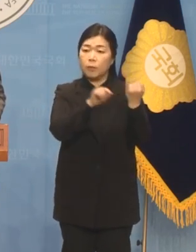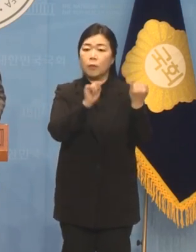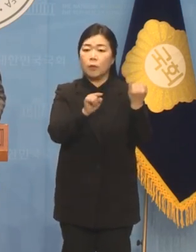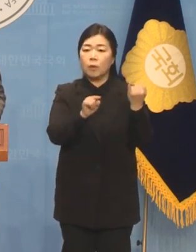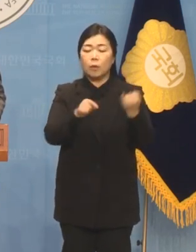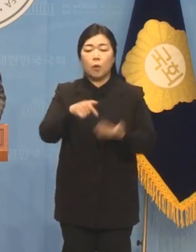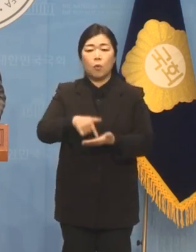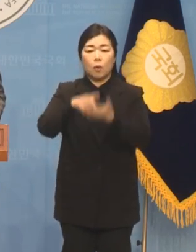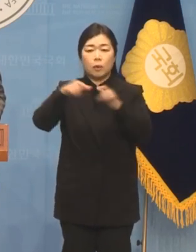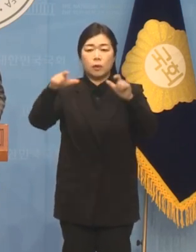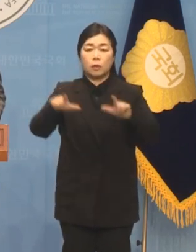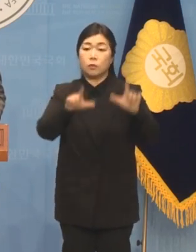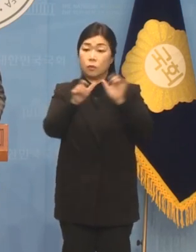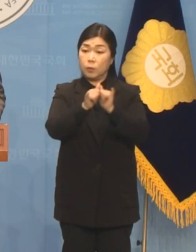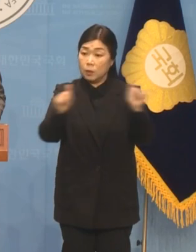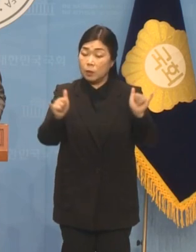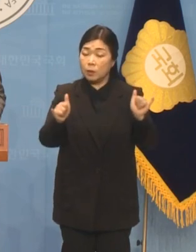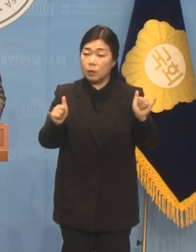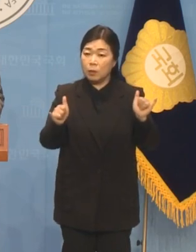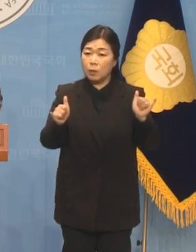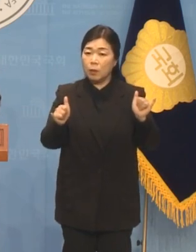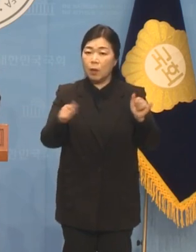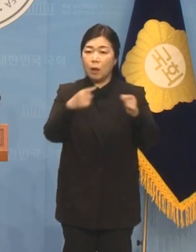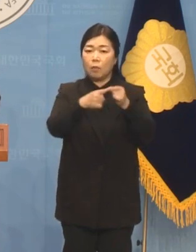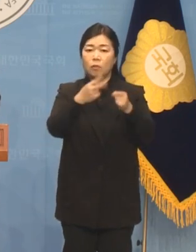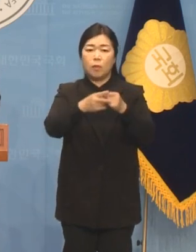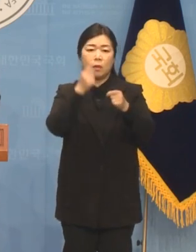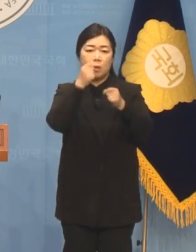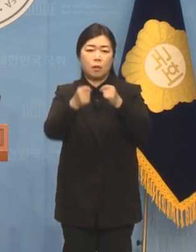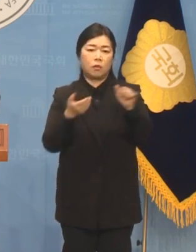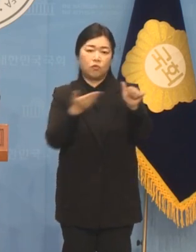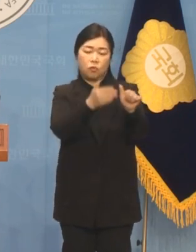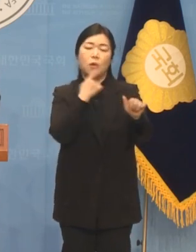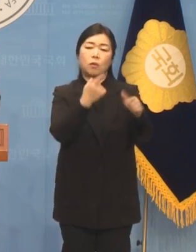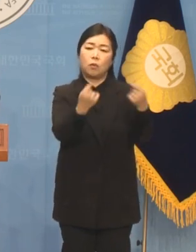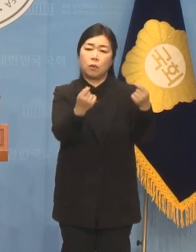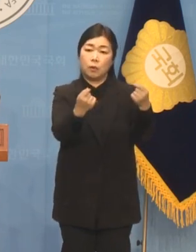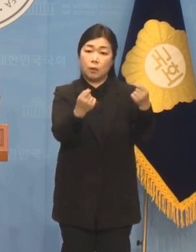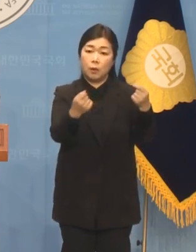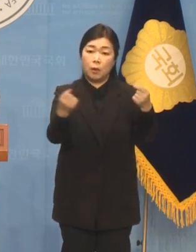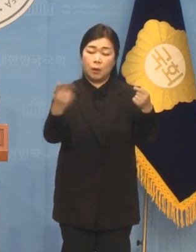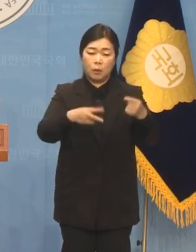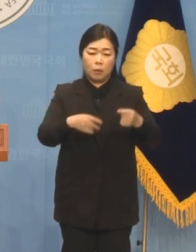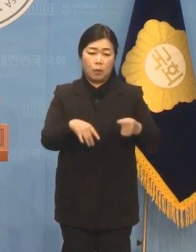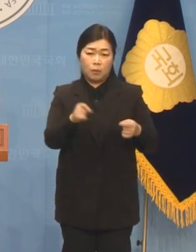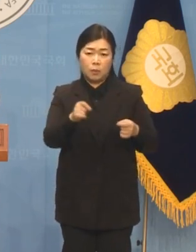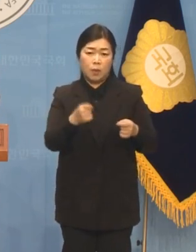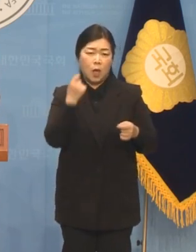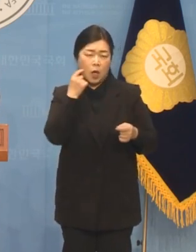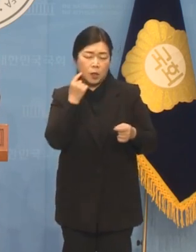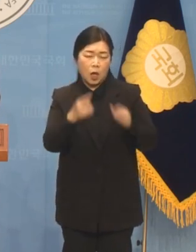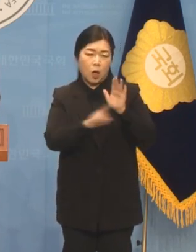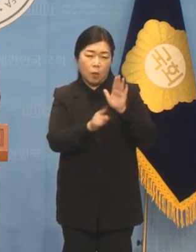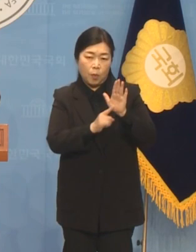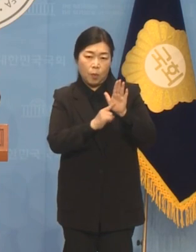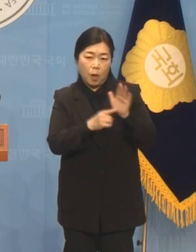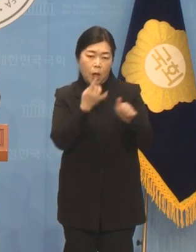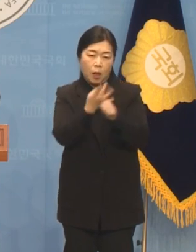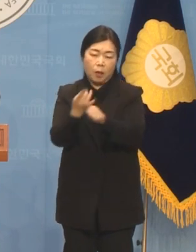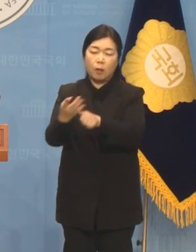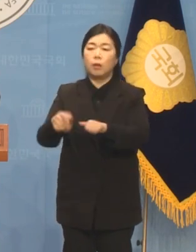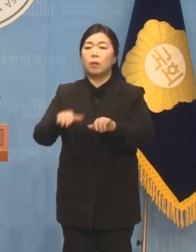2번 울리는 뻥공약 시즌2의 개막이며 저급한 약장수 정치다.